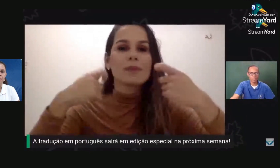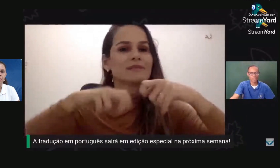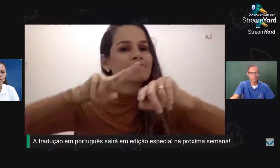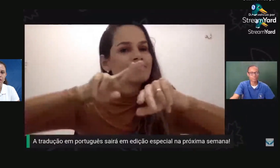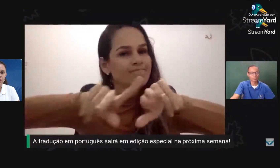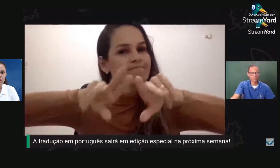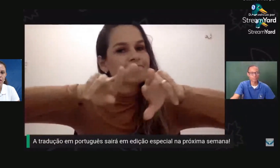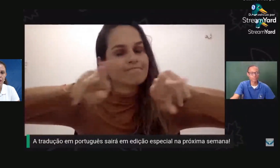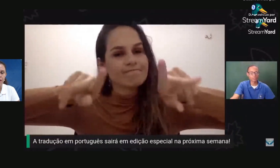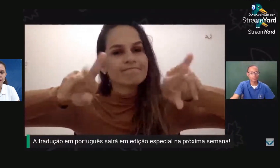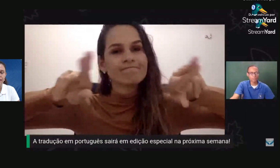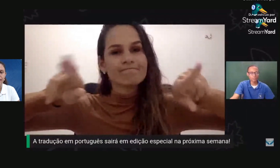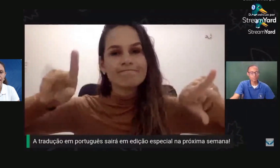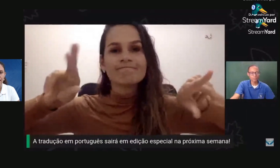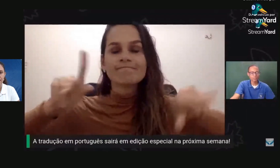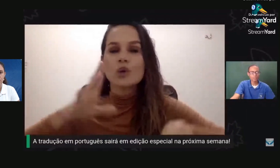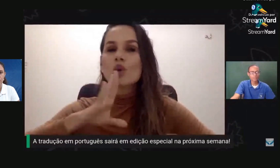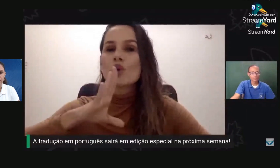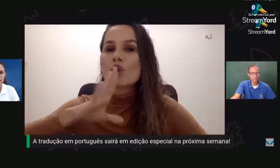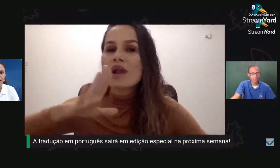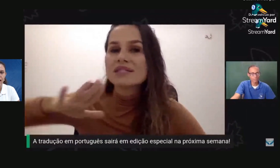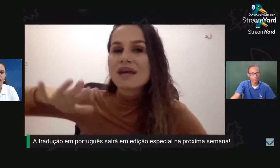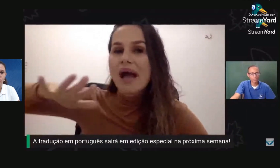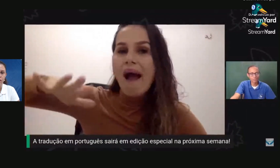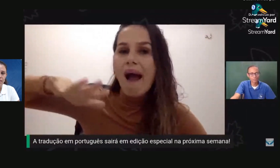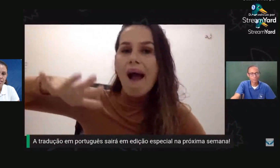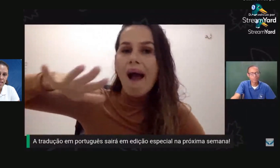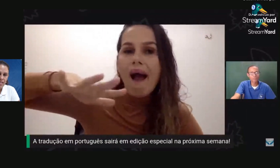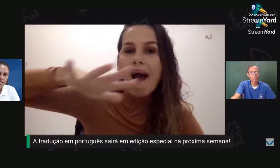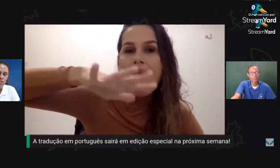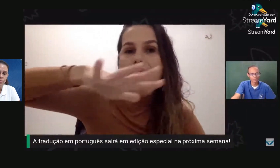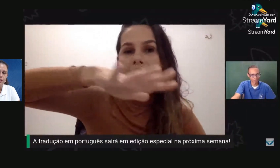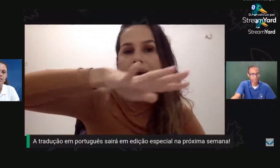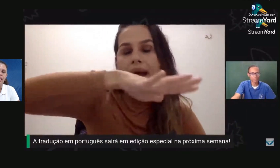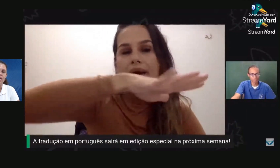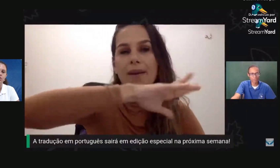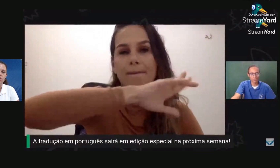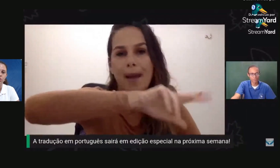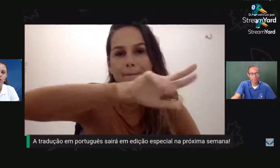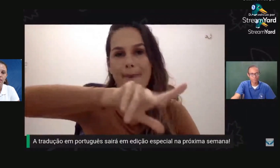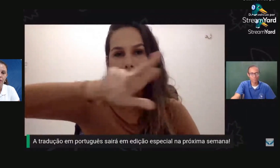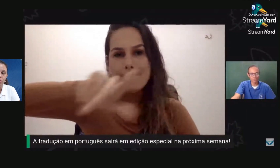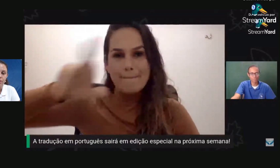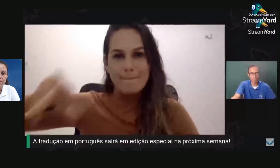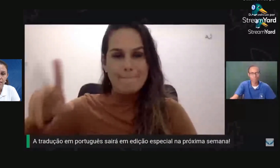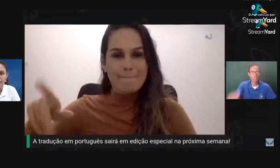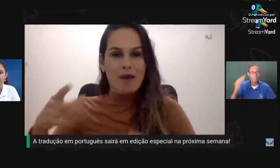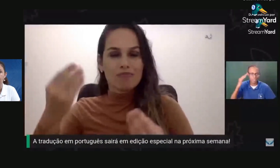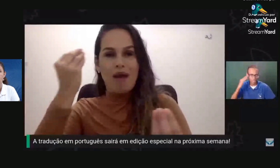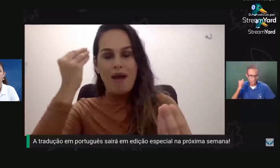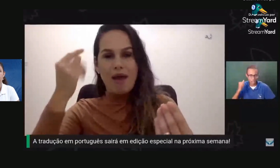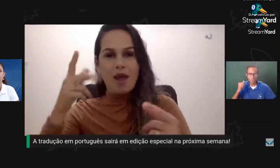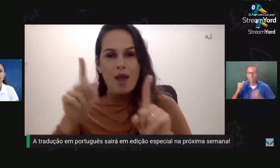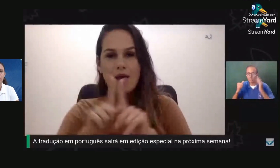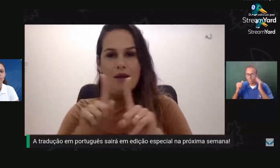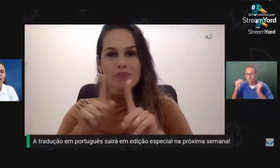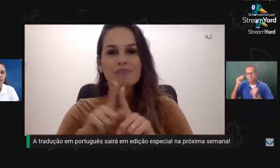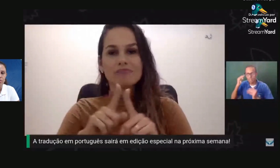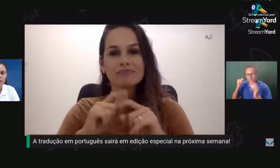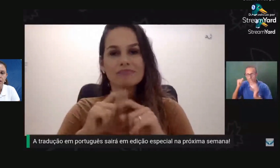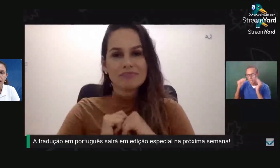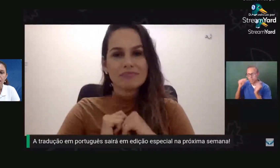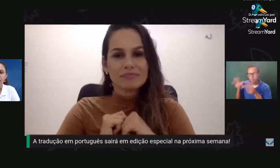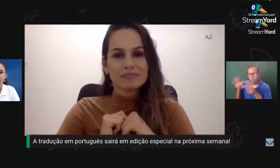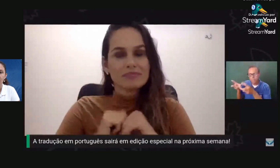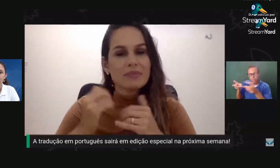É importante que tenha essa diversidade, conhecer essa diversidade. O tradutor-intérprete precisa ter esse conhecimento